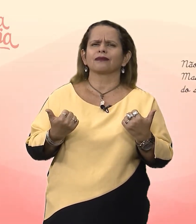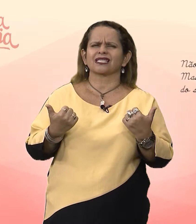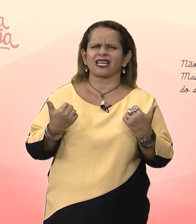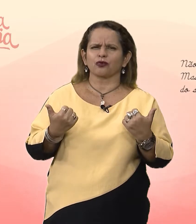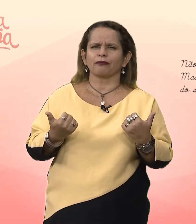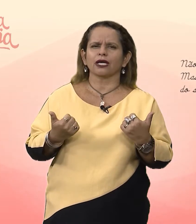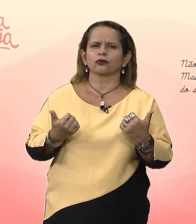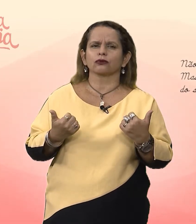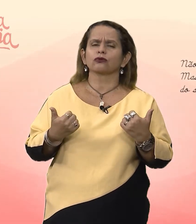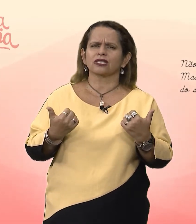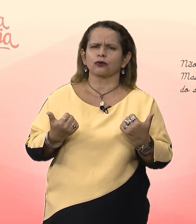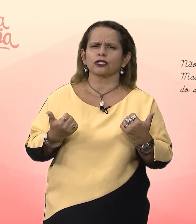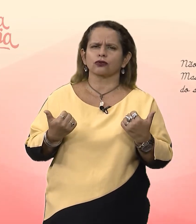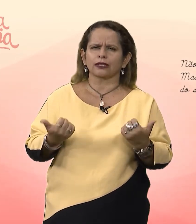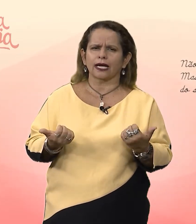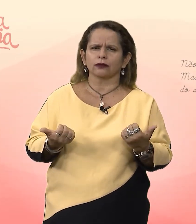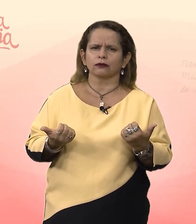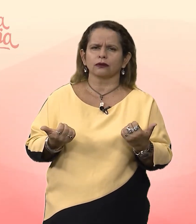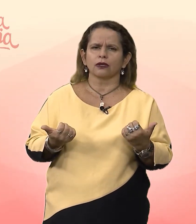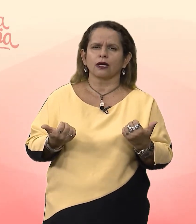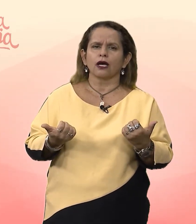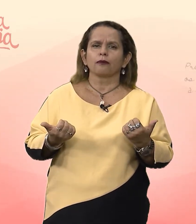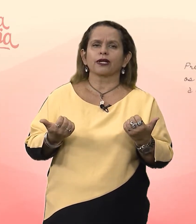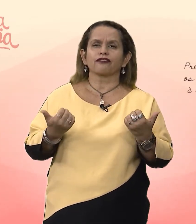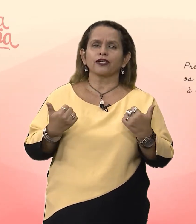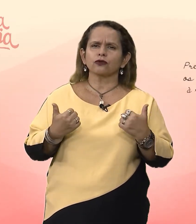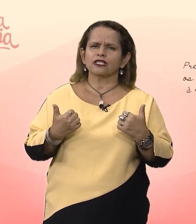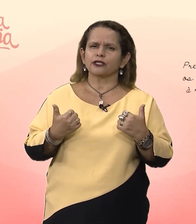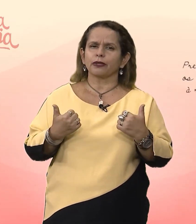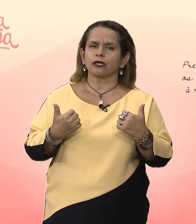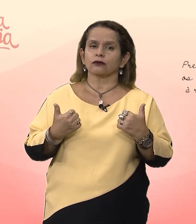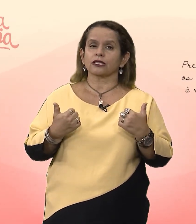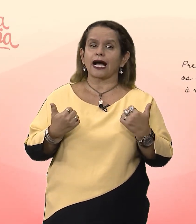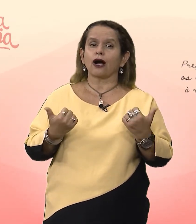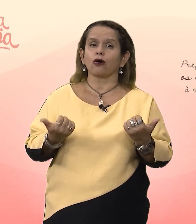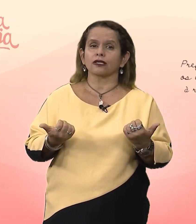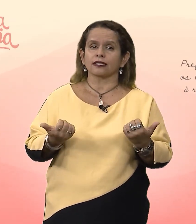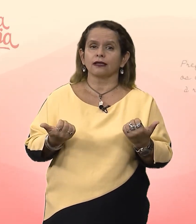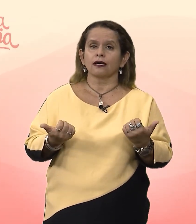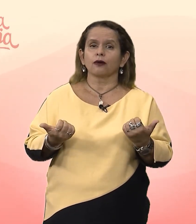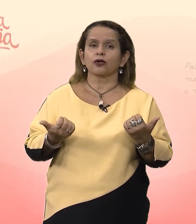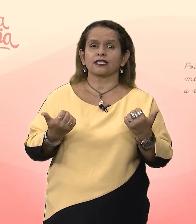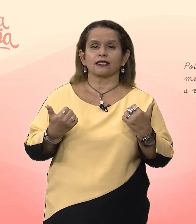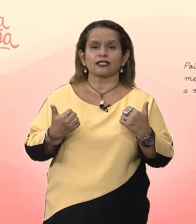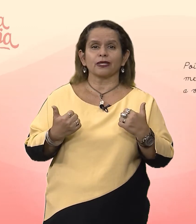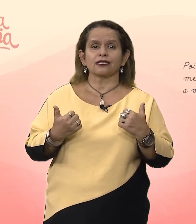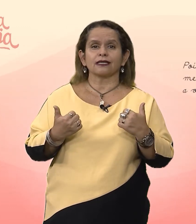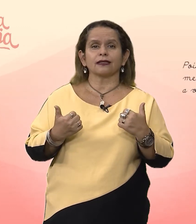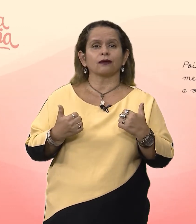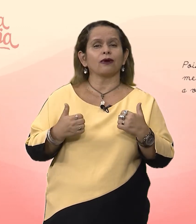tenho medo do seu resultado. Prefiro os espinhos à rosa, pois eles me ensinam